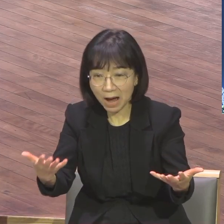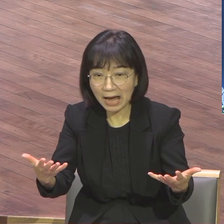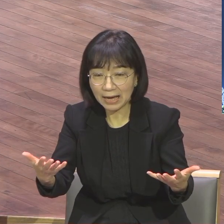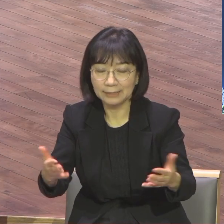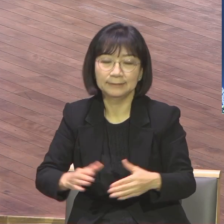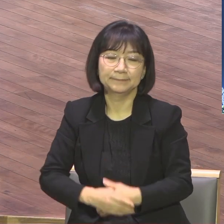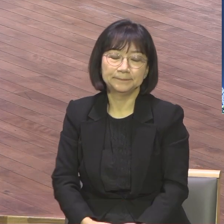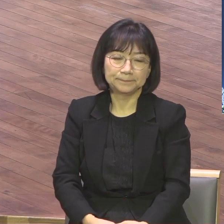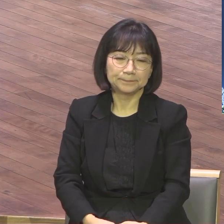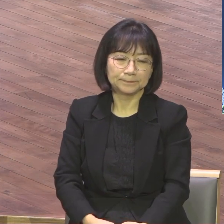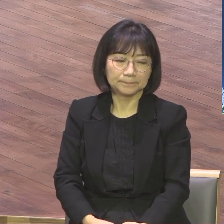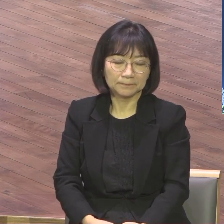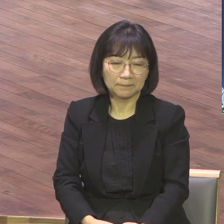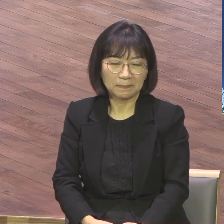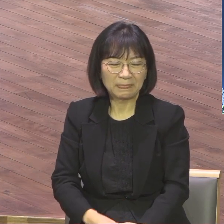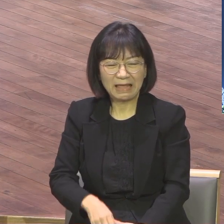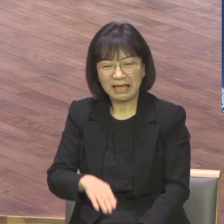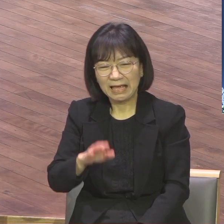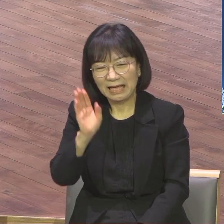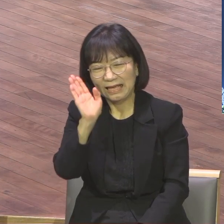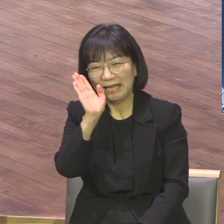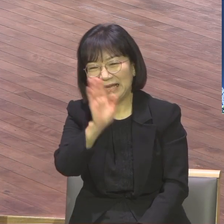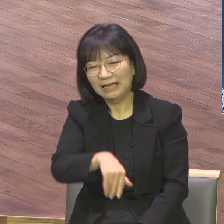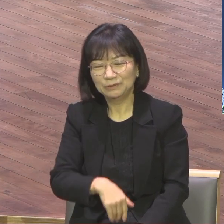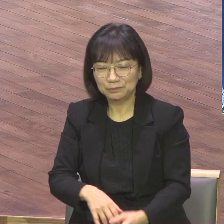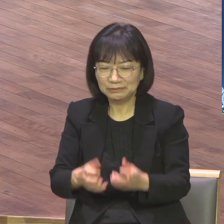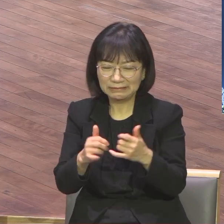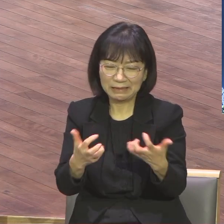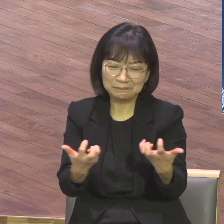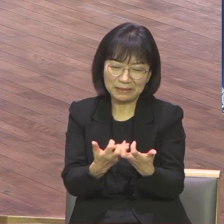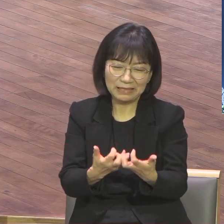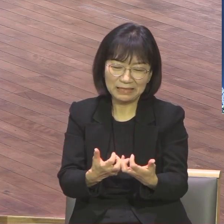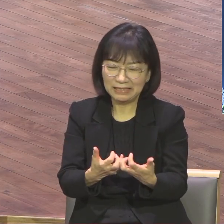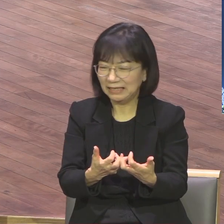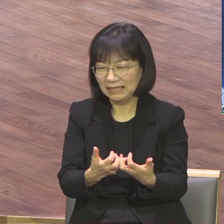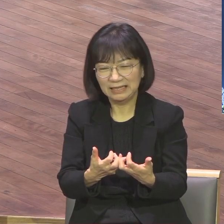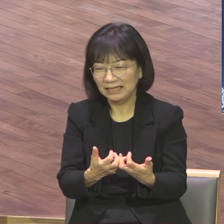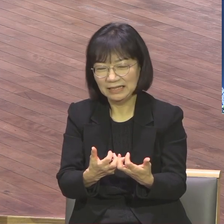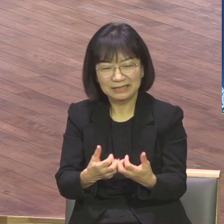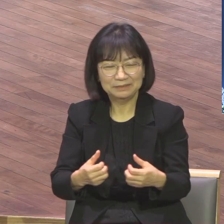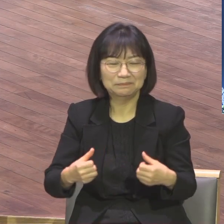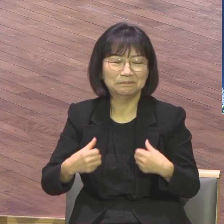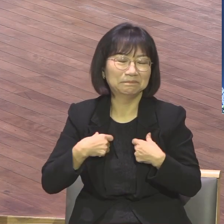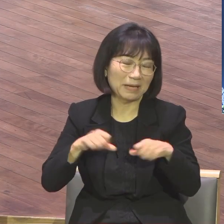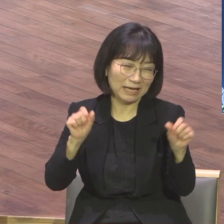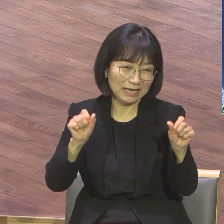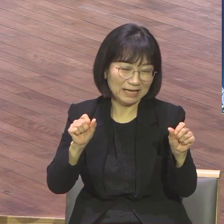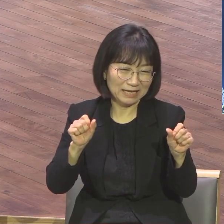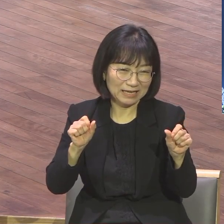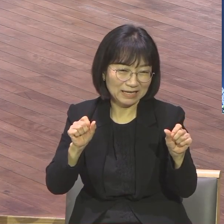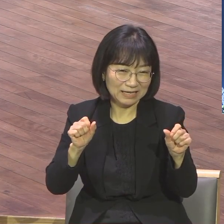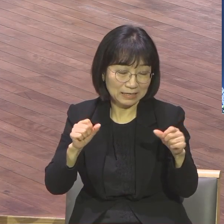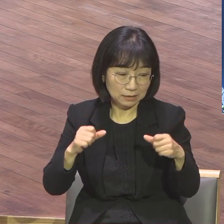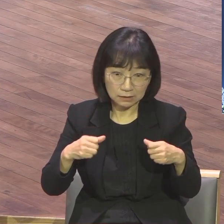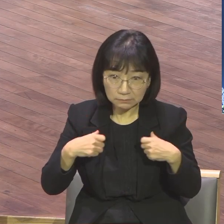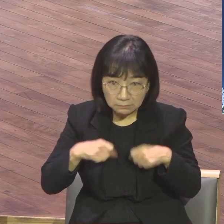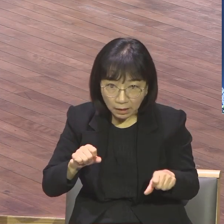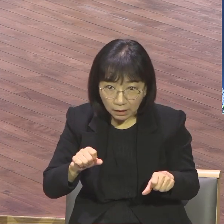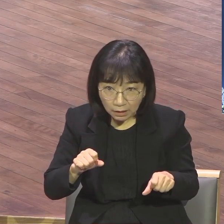속에서 아이고 너무너무 사람 많아서 발 디딜 틈이 없어 도저히 안